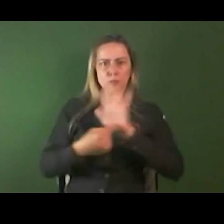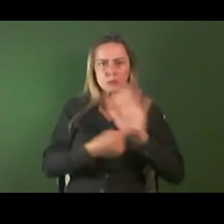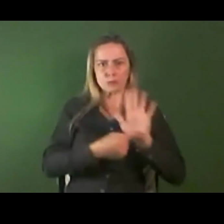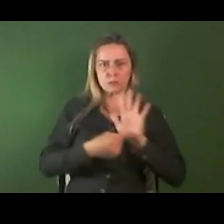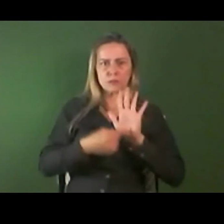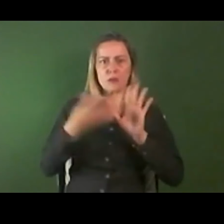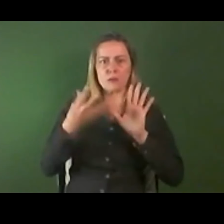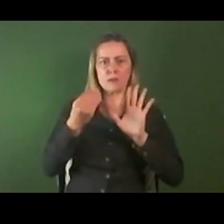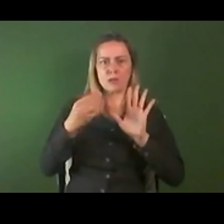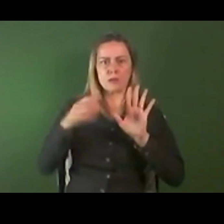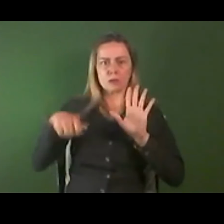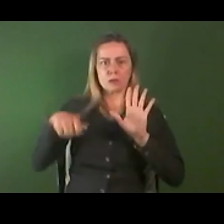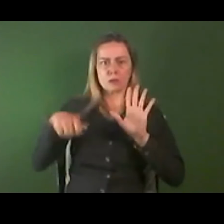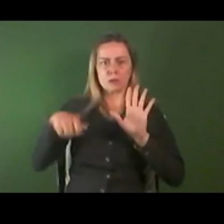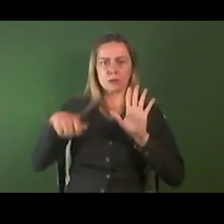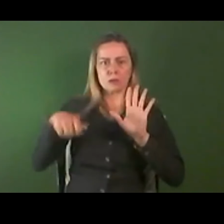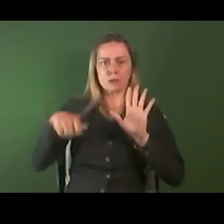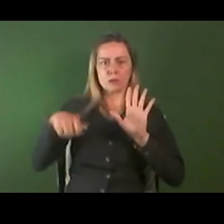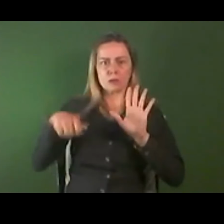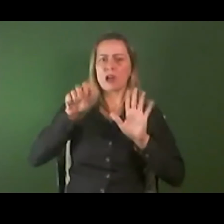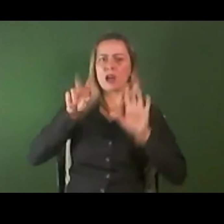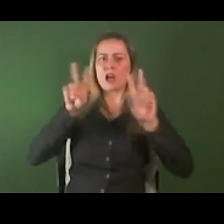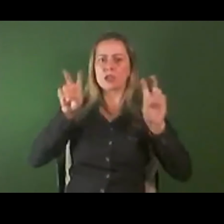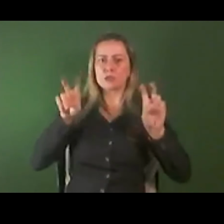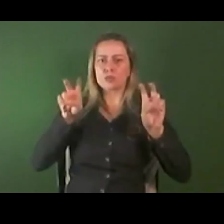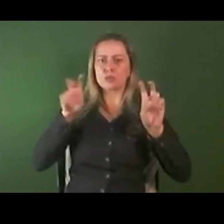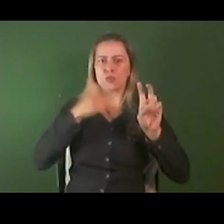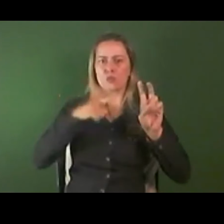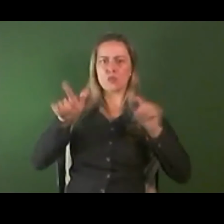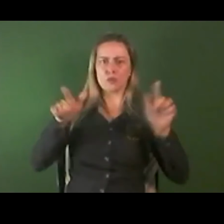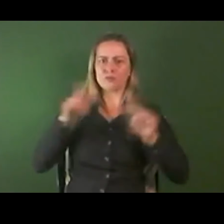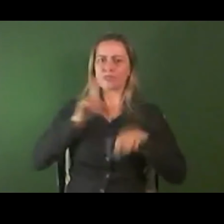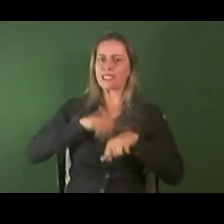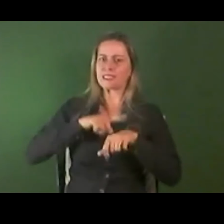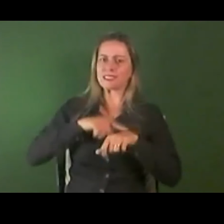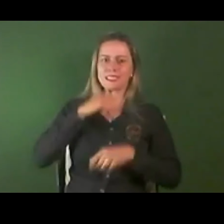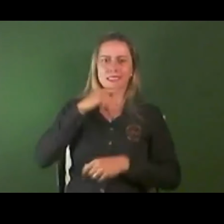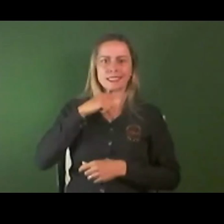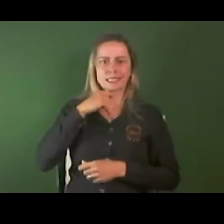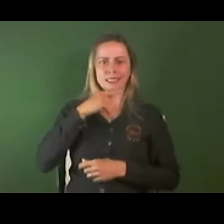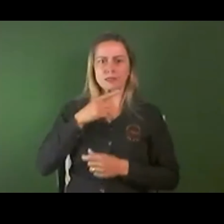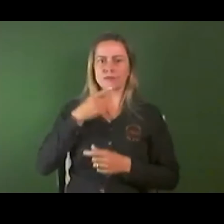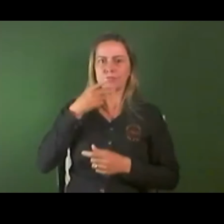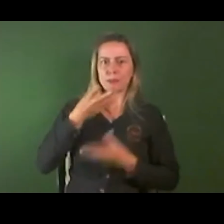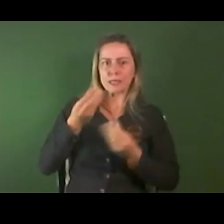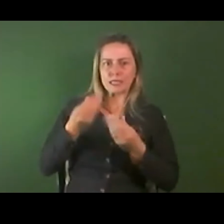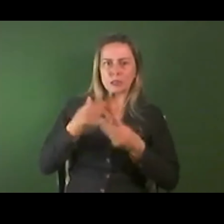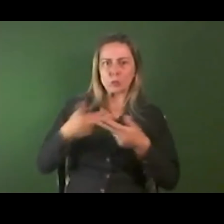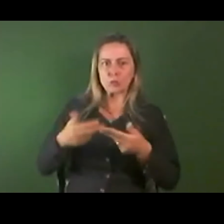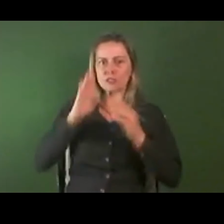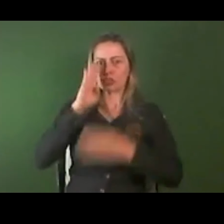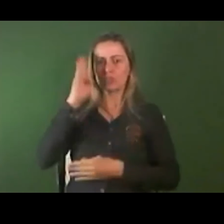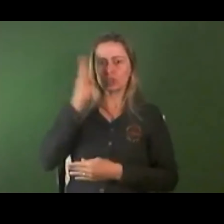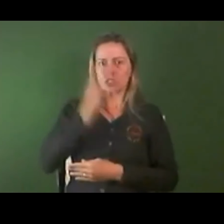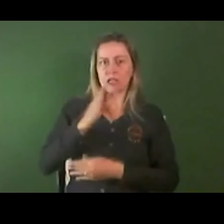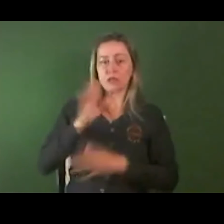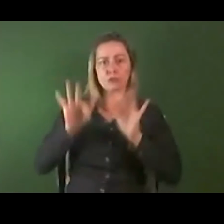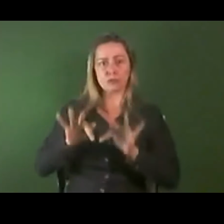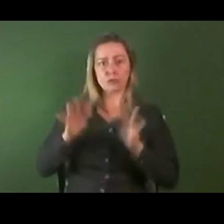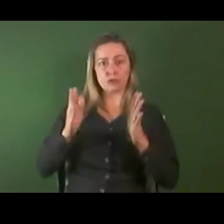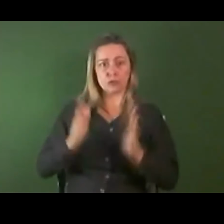pouco do Masahisa Fukase, mas não vai dar tempo de falar. Eu vou direto aqui para encerrar